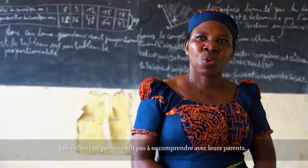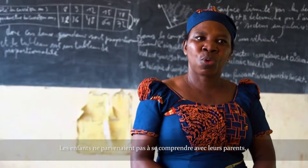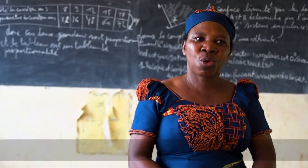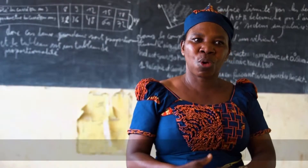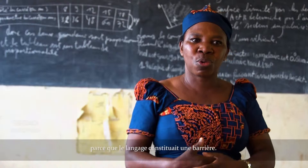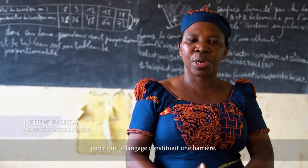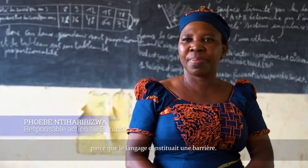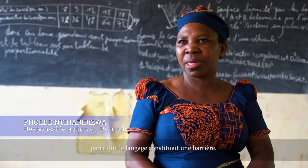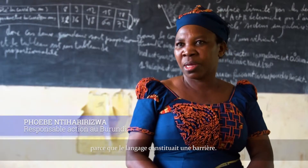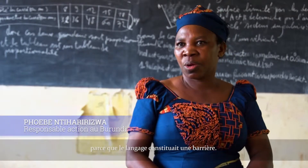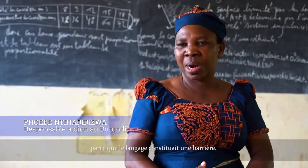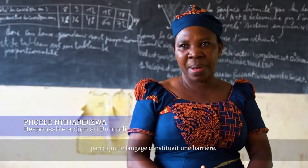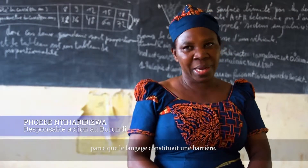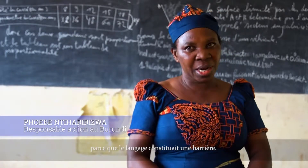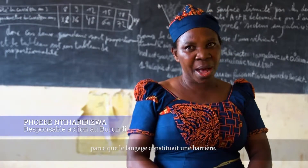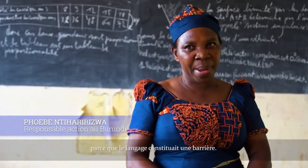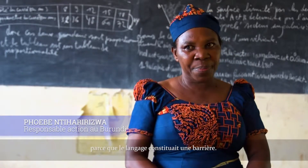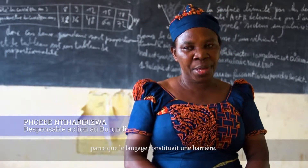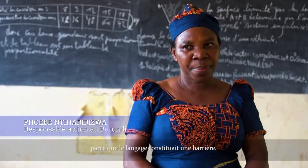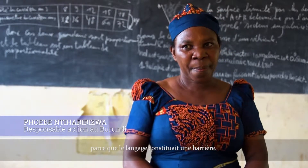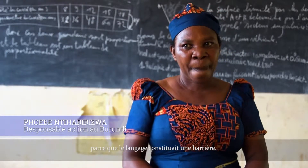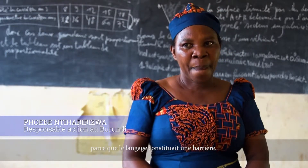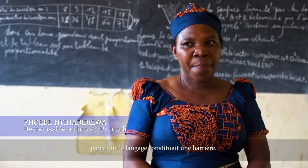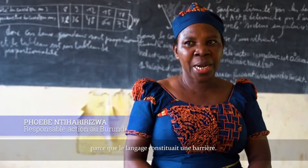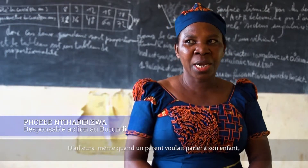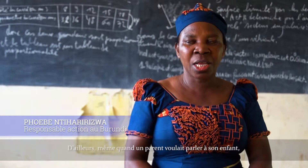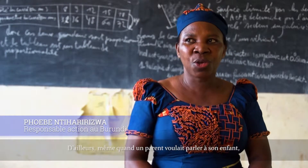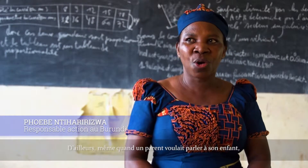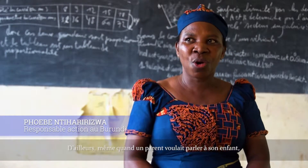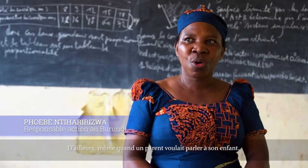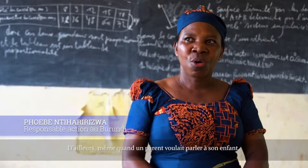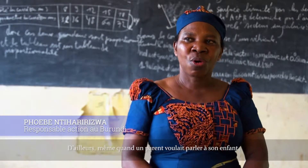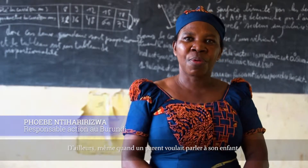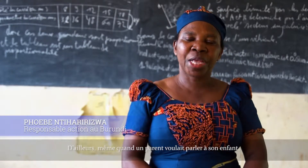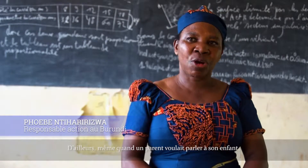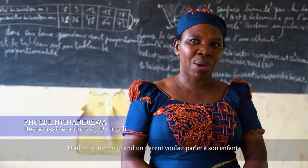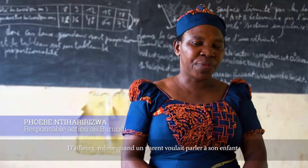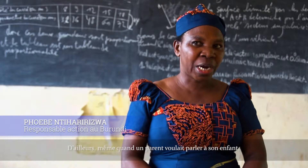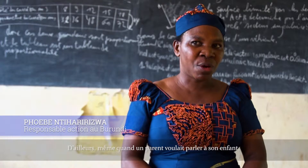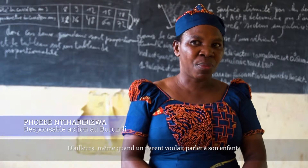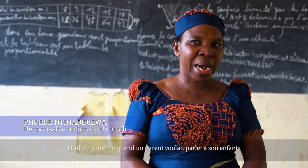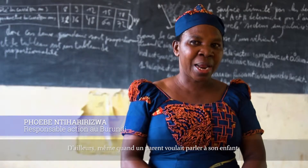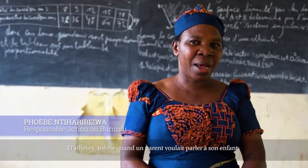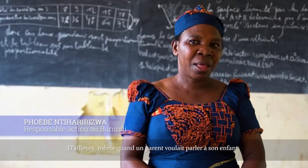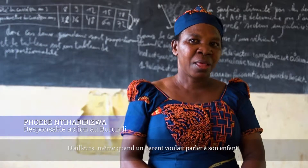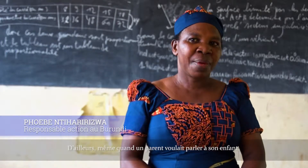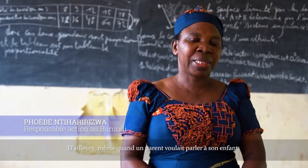kuko ururimi rwarababera intambamyi mbere niyo umubyeyi agomba kuvugana n'umwana yabanza